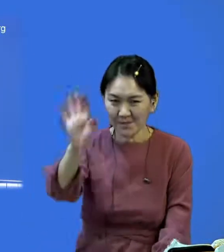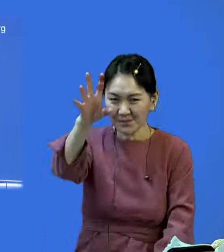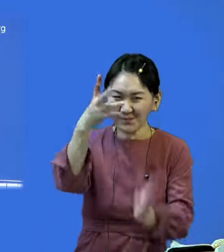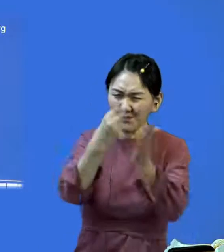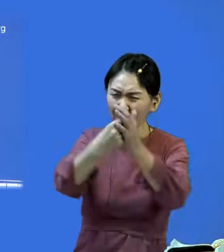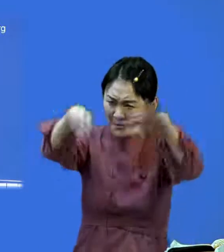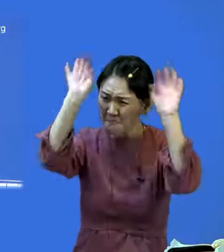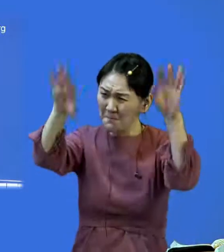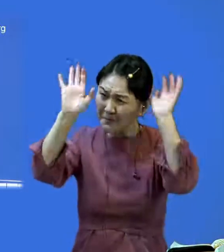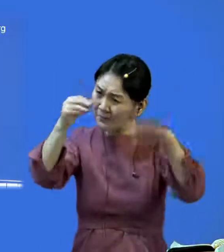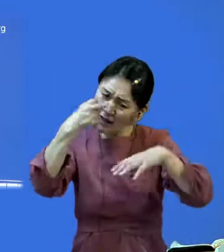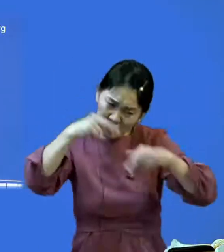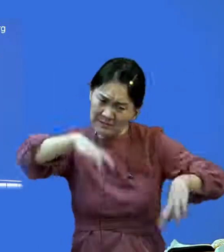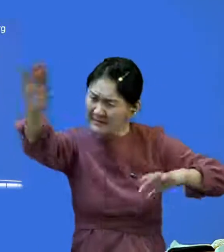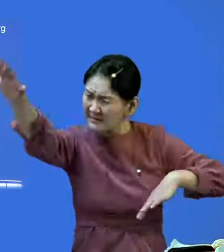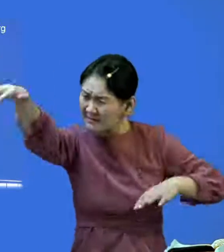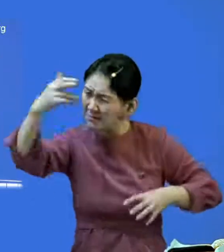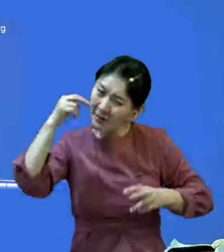гэдэг үгтэй тийм ээ.